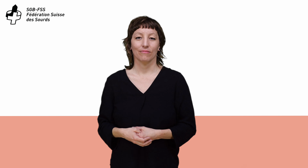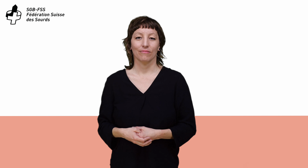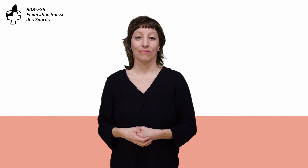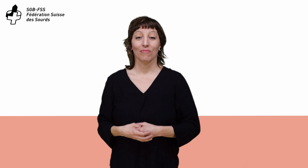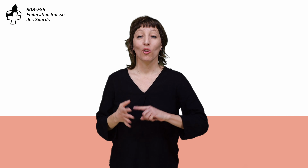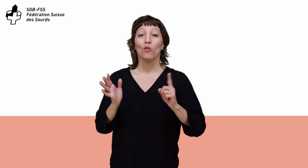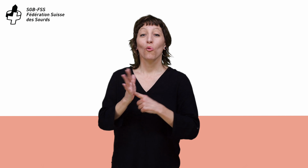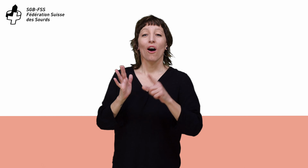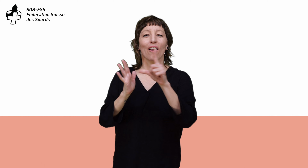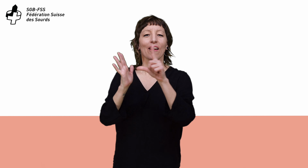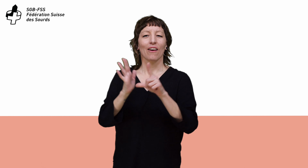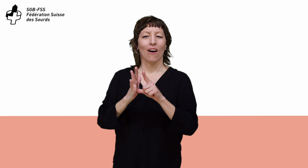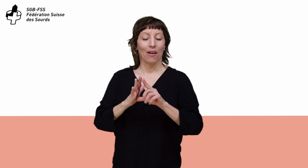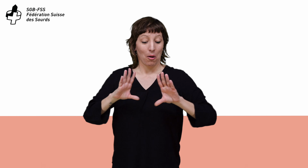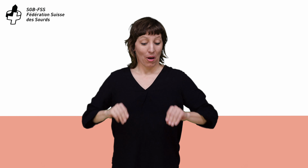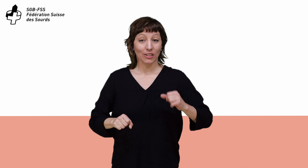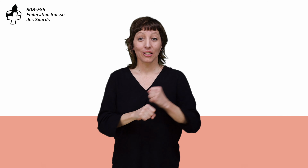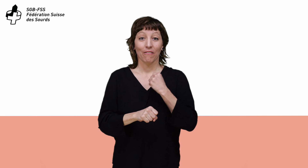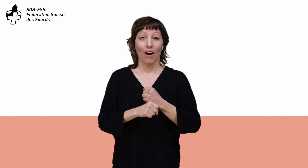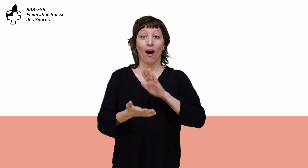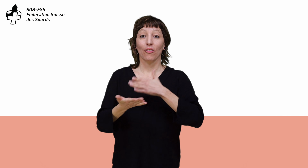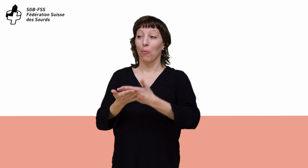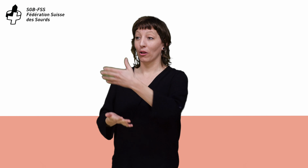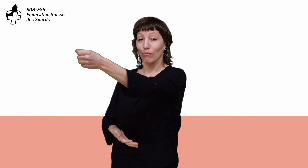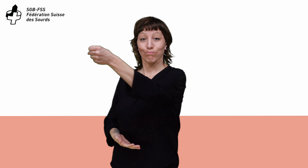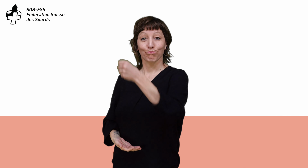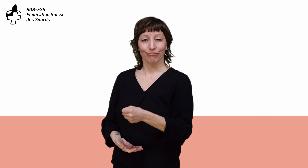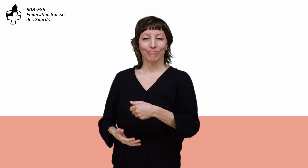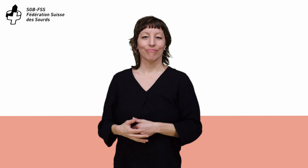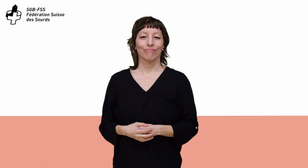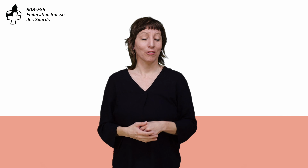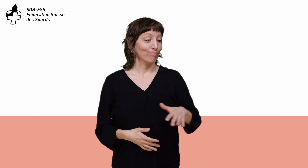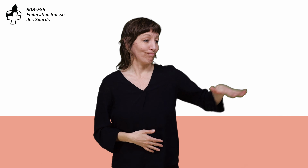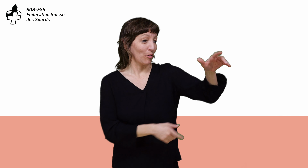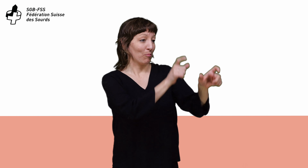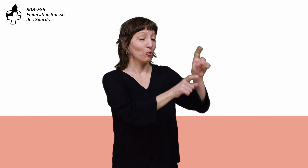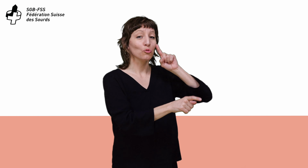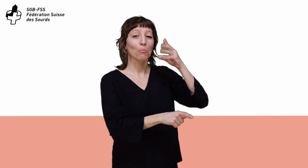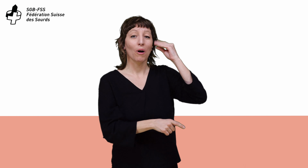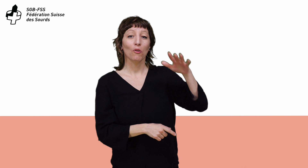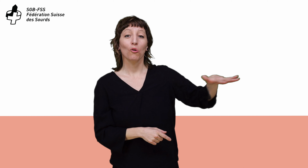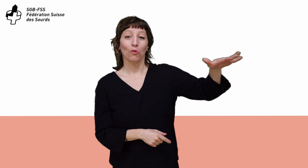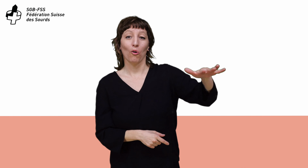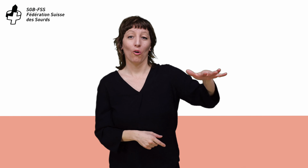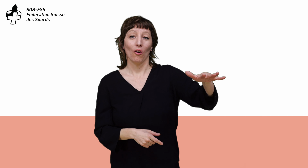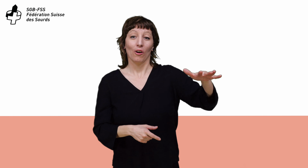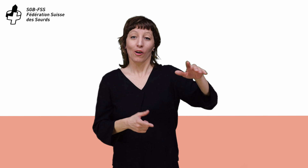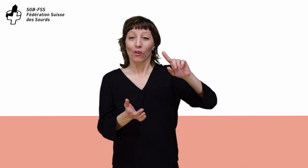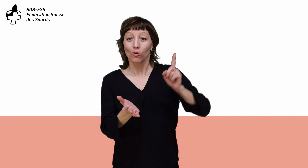Les personnes sourdes et malentendantes ont le droit d'accéder à l'information et de participer